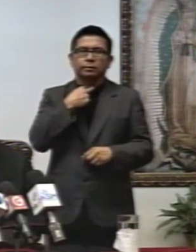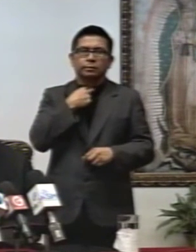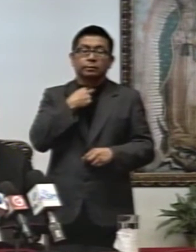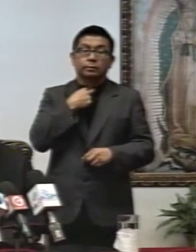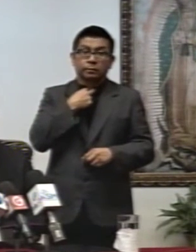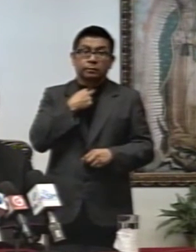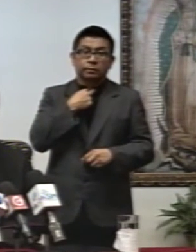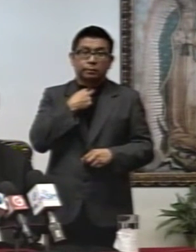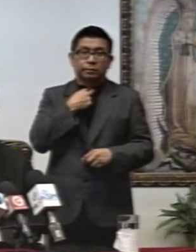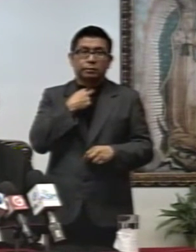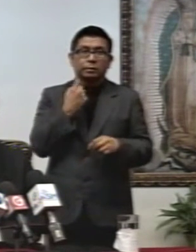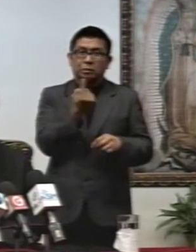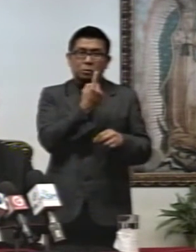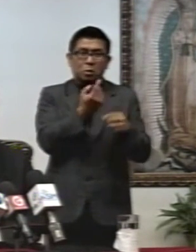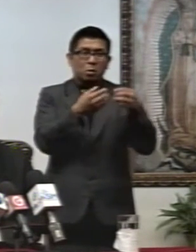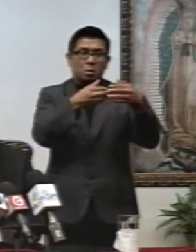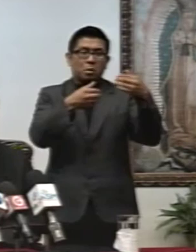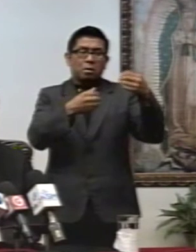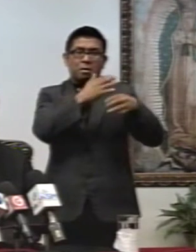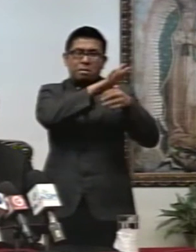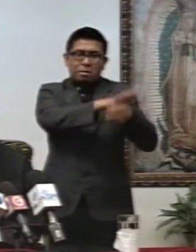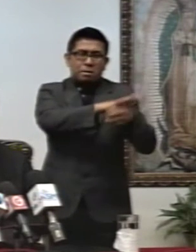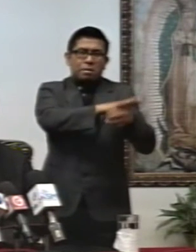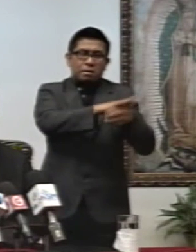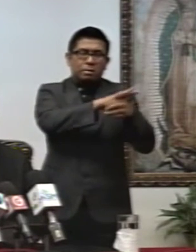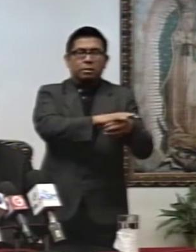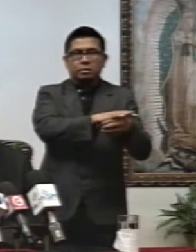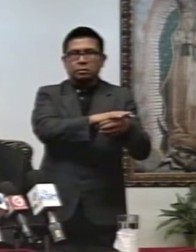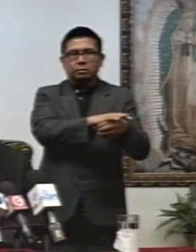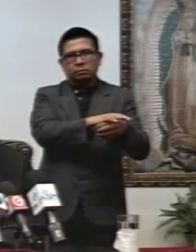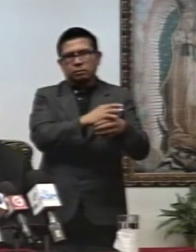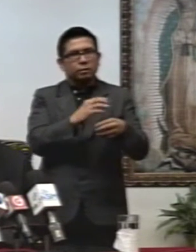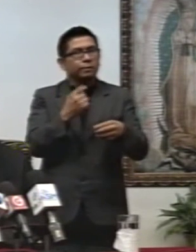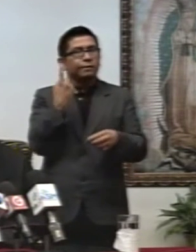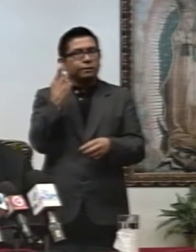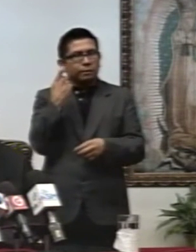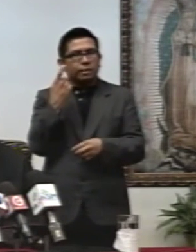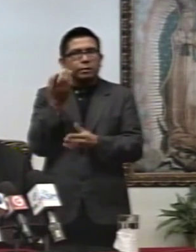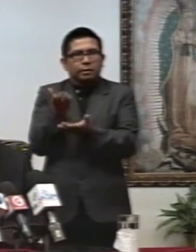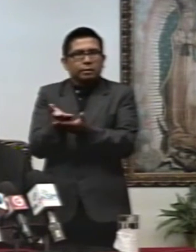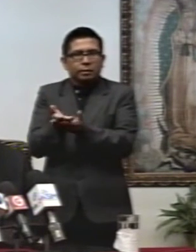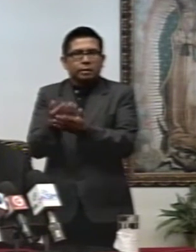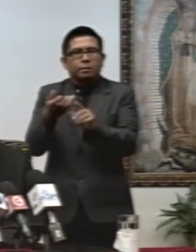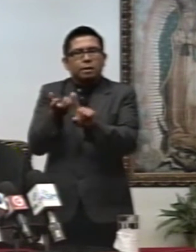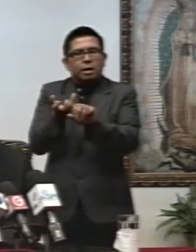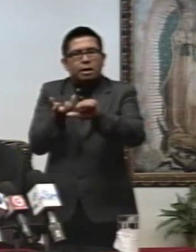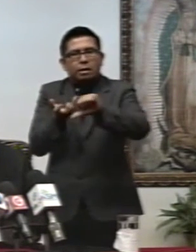esta naturaleza solamente, de represión del crimen. No estoy negando que no